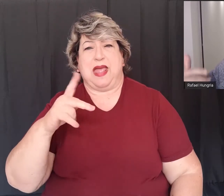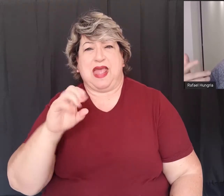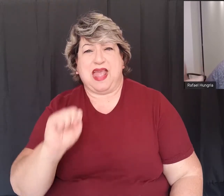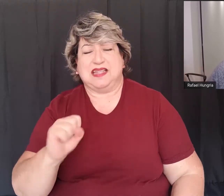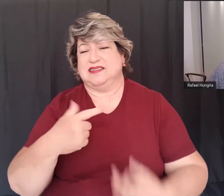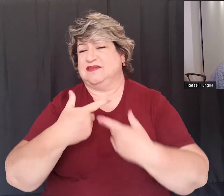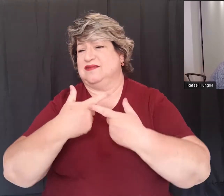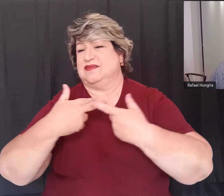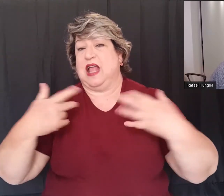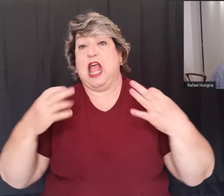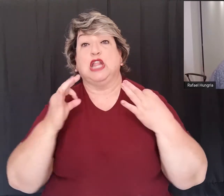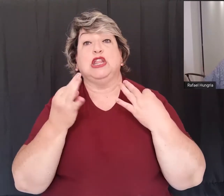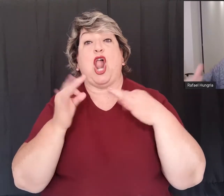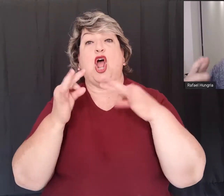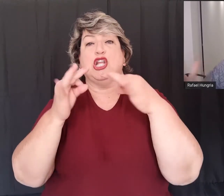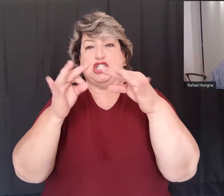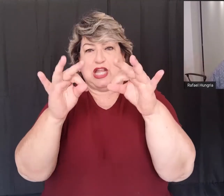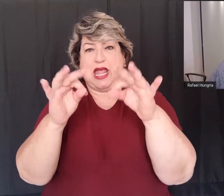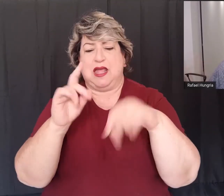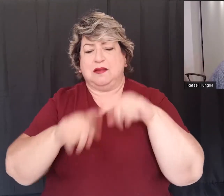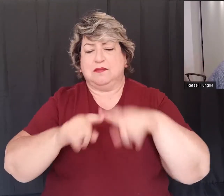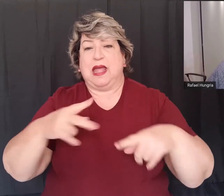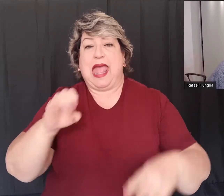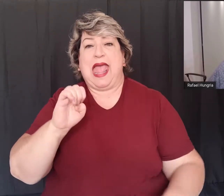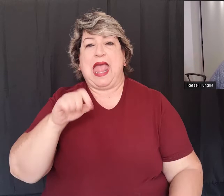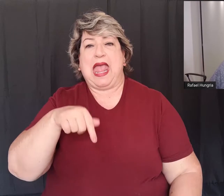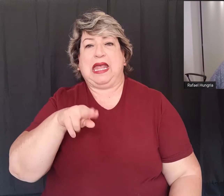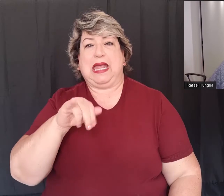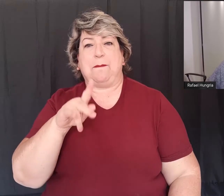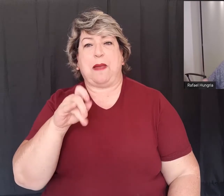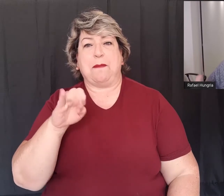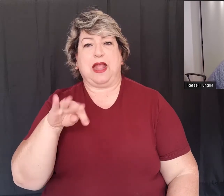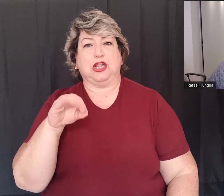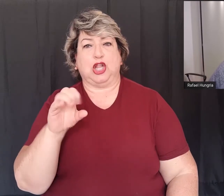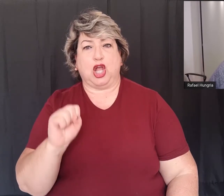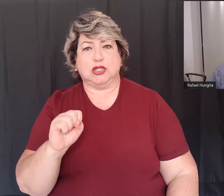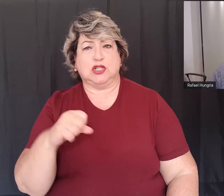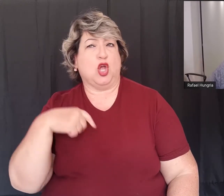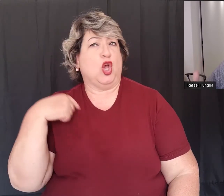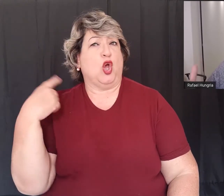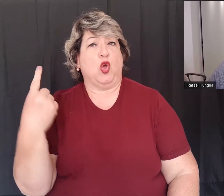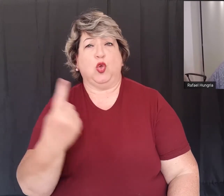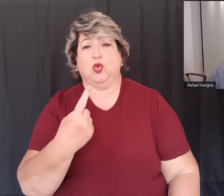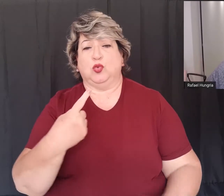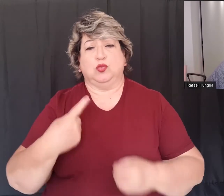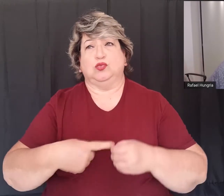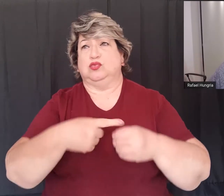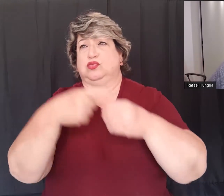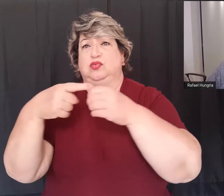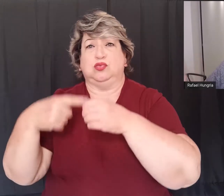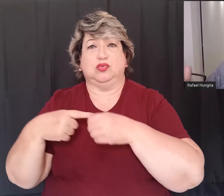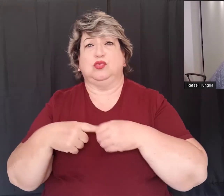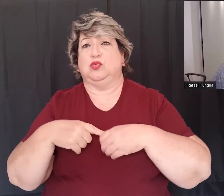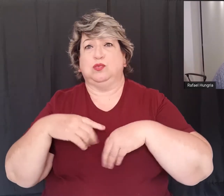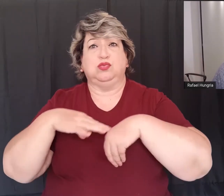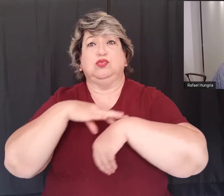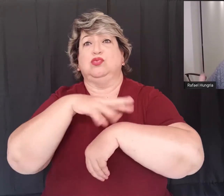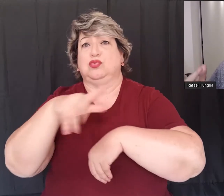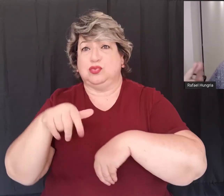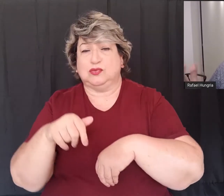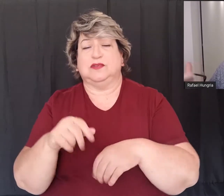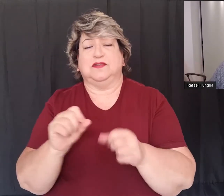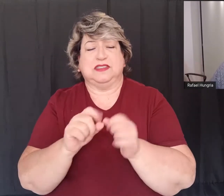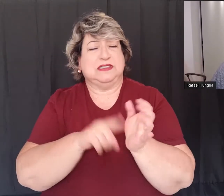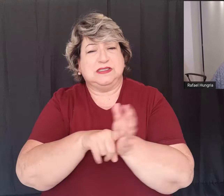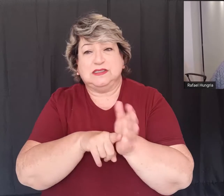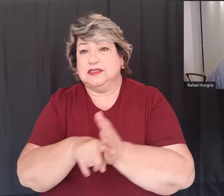com GPS geodésico. Fizemos vários testes, vários experimentos no mundo inteiro. Não encontramos curvatura alguma.